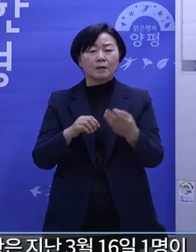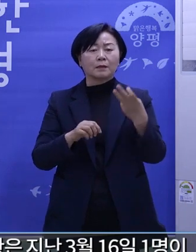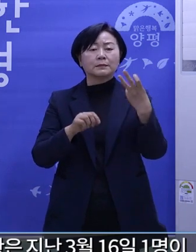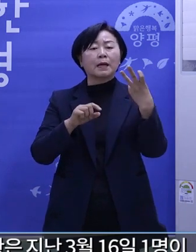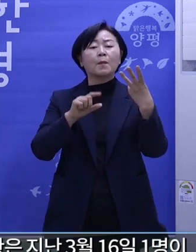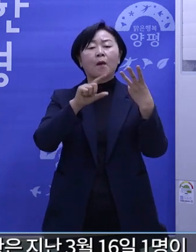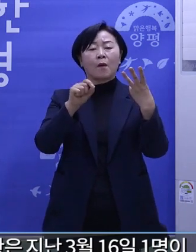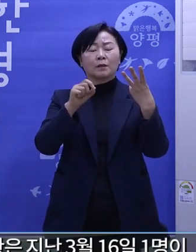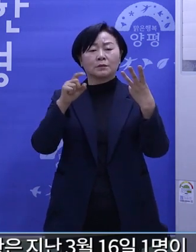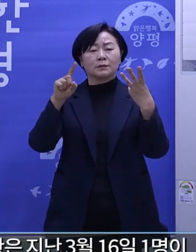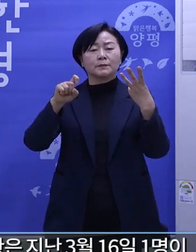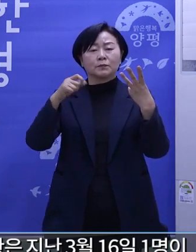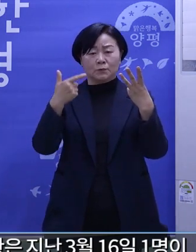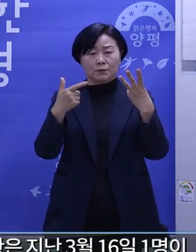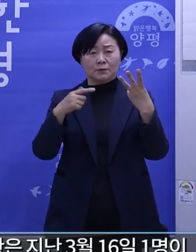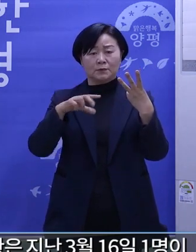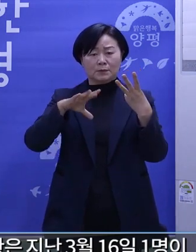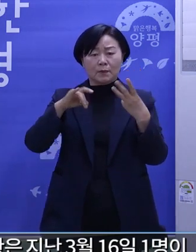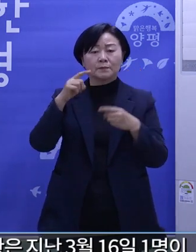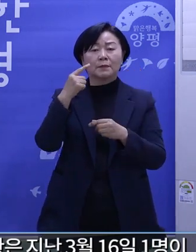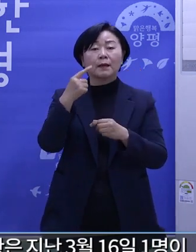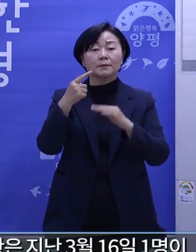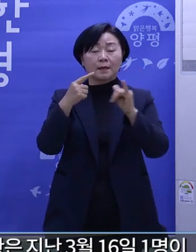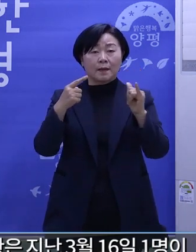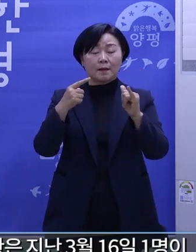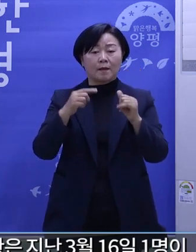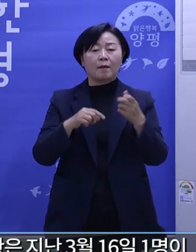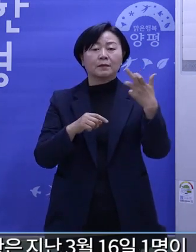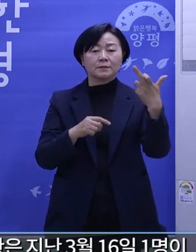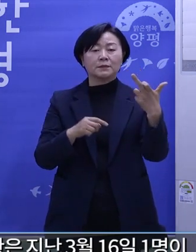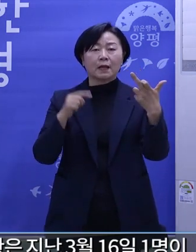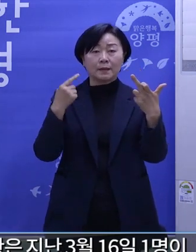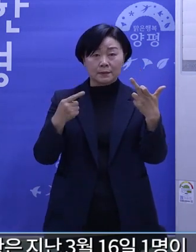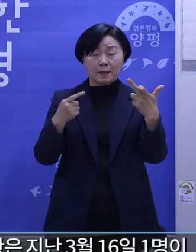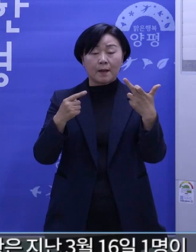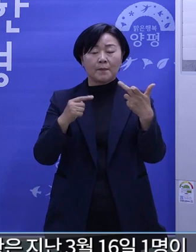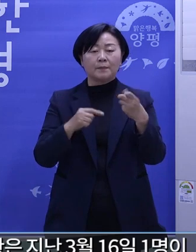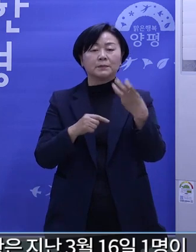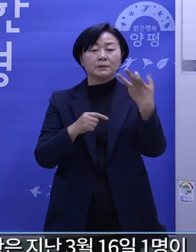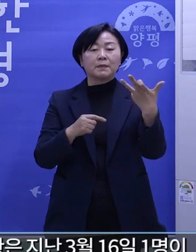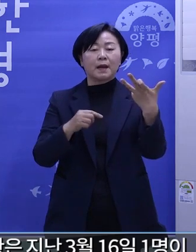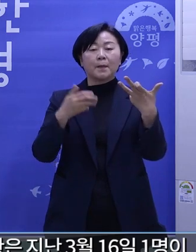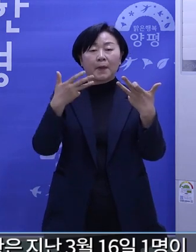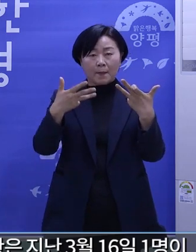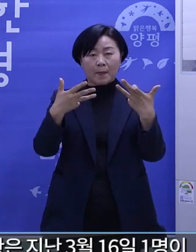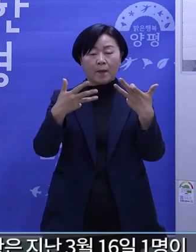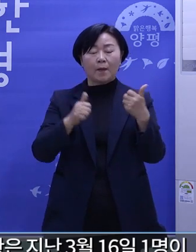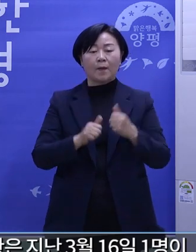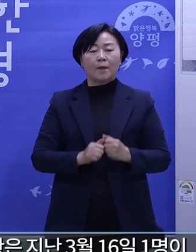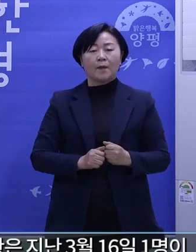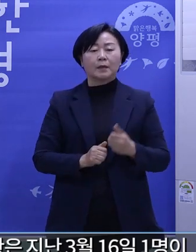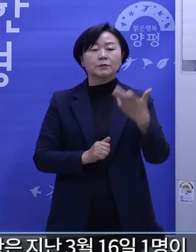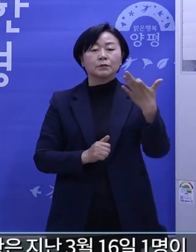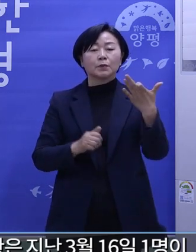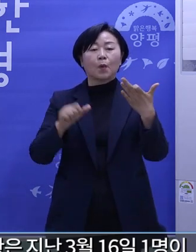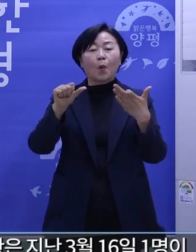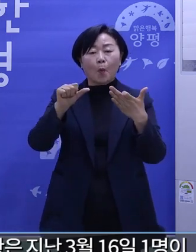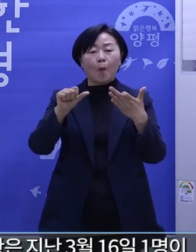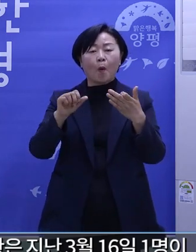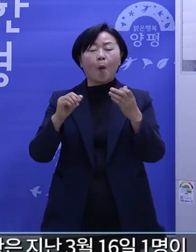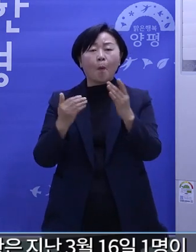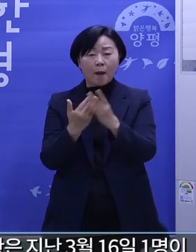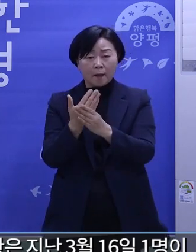3월 16일 1명이 최초로 발생하여 17일 1명, 18일 8명, 19일